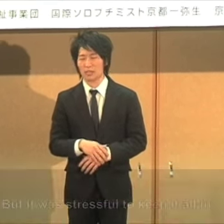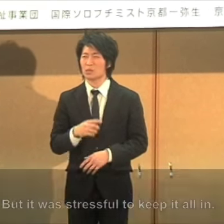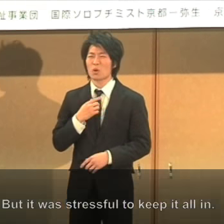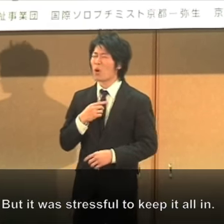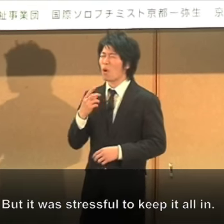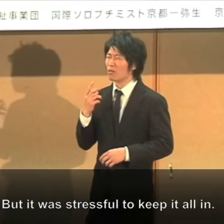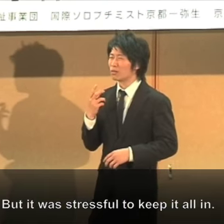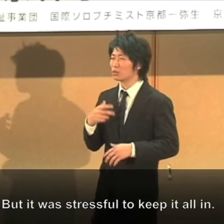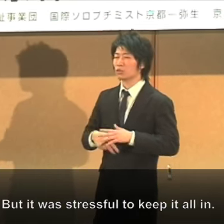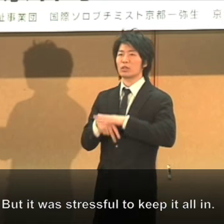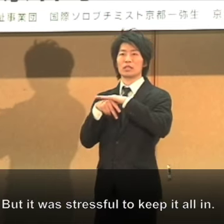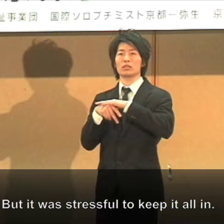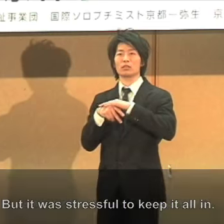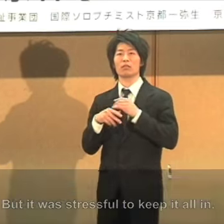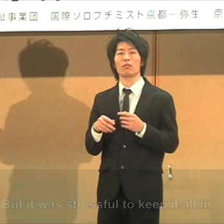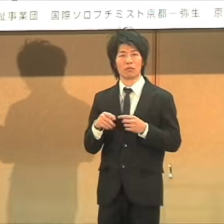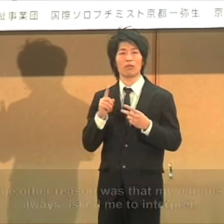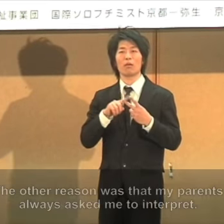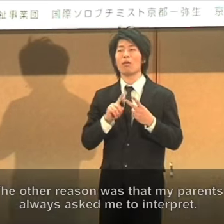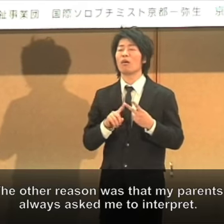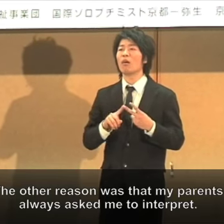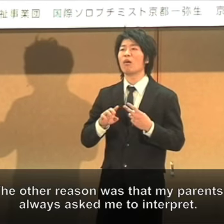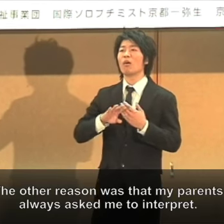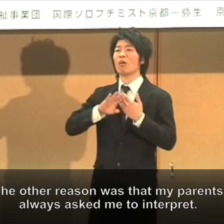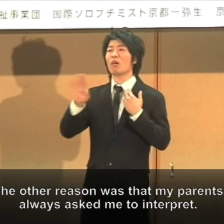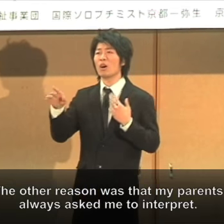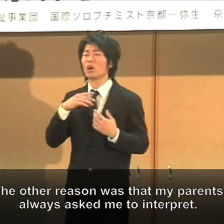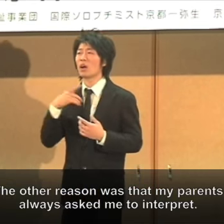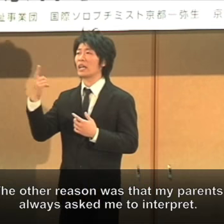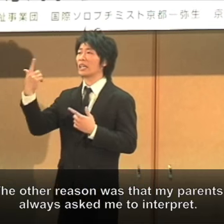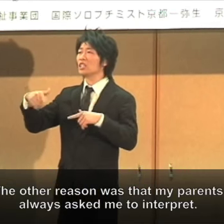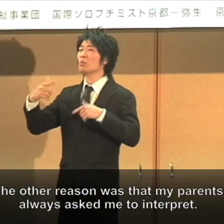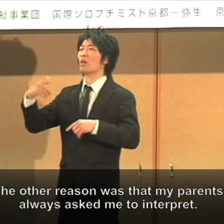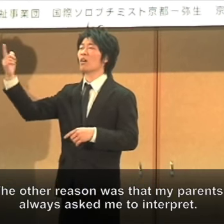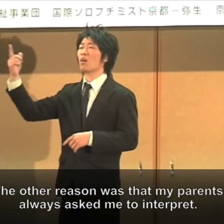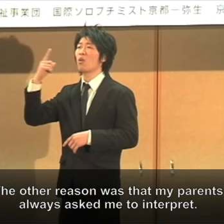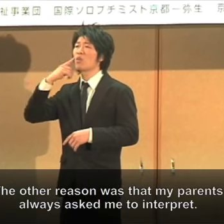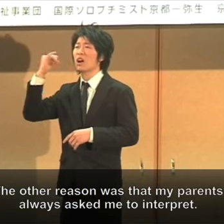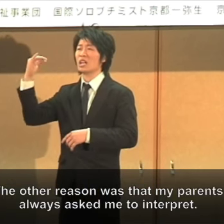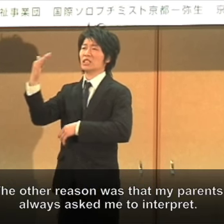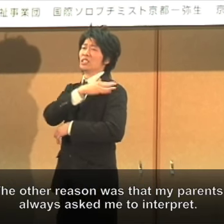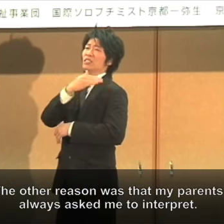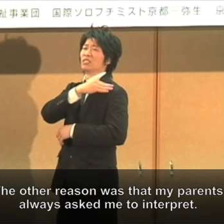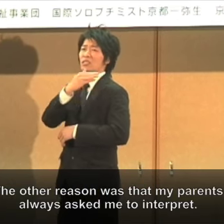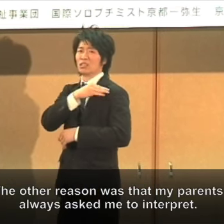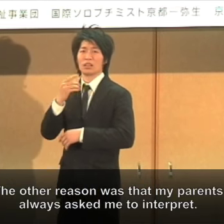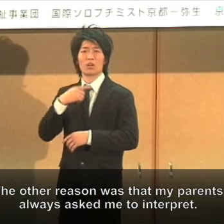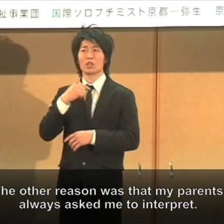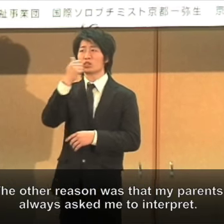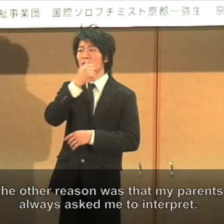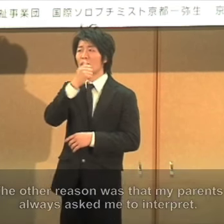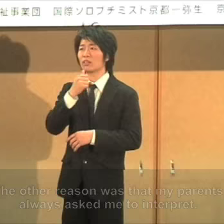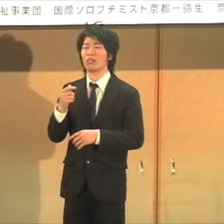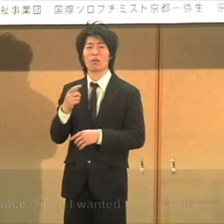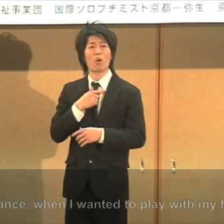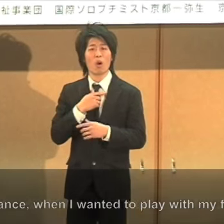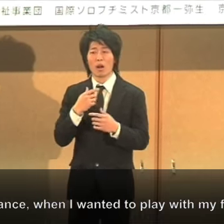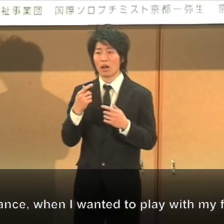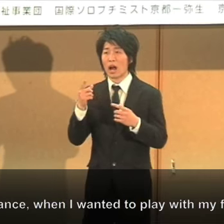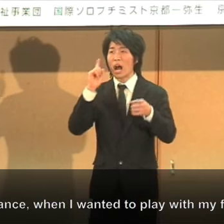くていいよ、でもお母さん僕嫌なんだよというふうにストレスがたまりまして、いつも親が私に通訳を